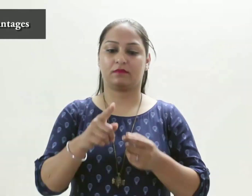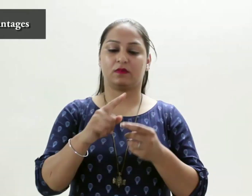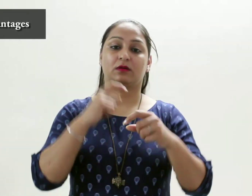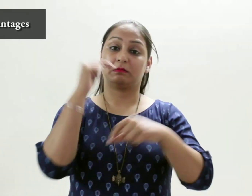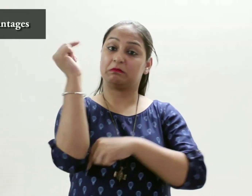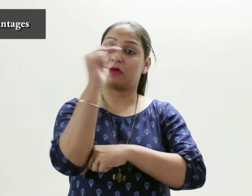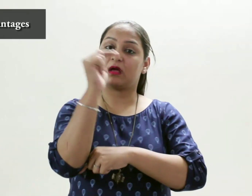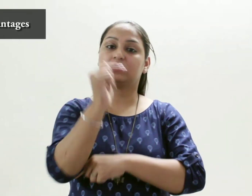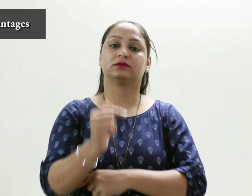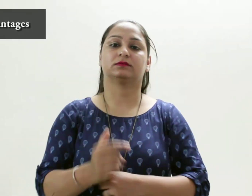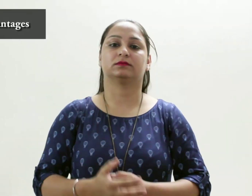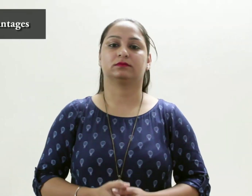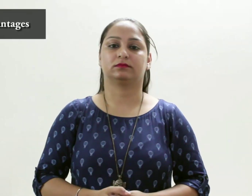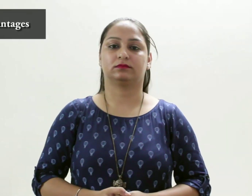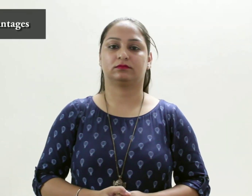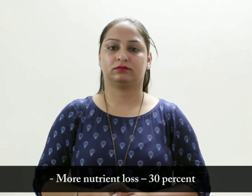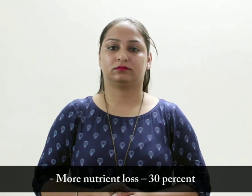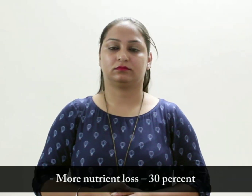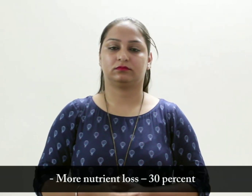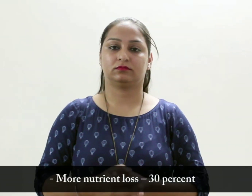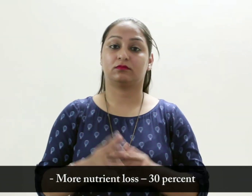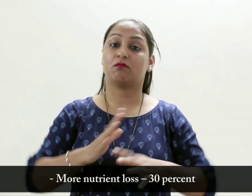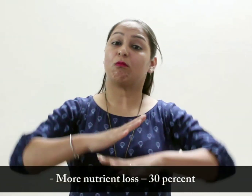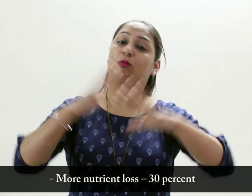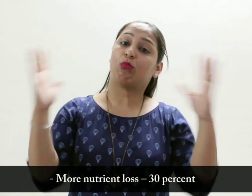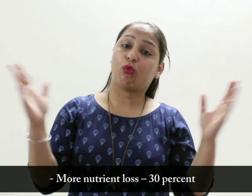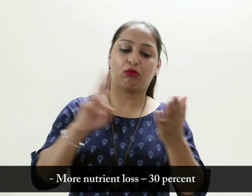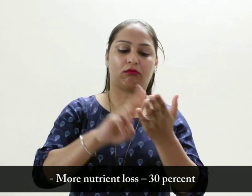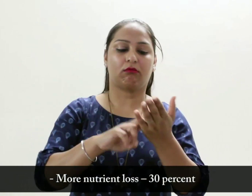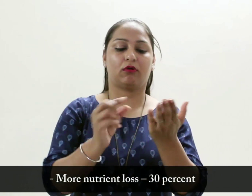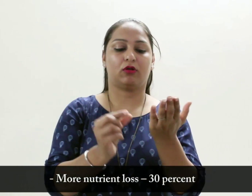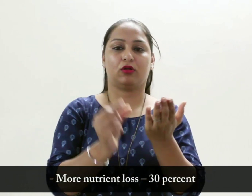नुकसान: अधिक पोषक तत्वों की हानि 30%।